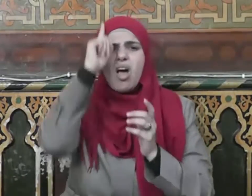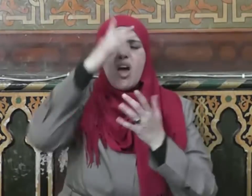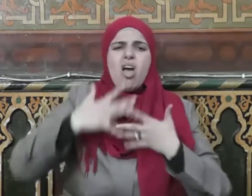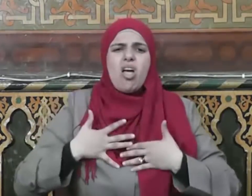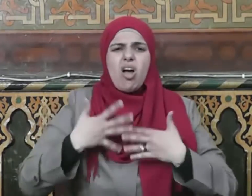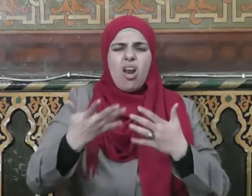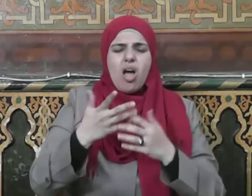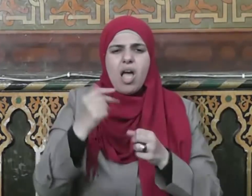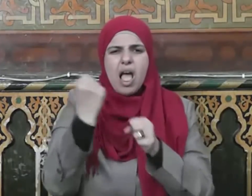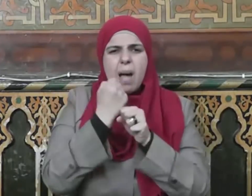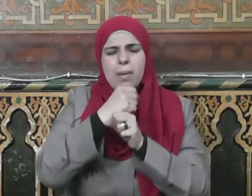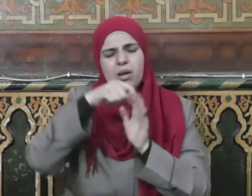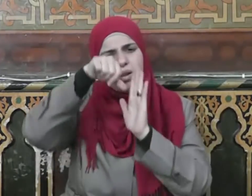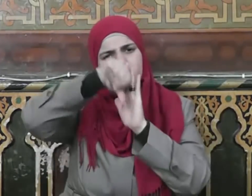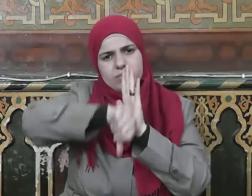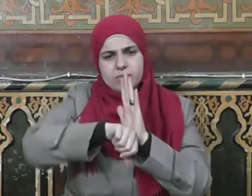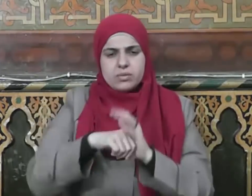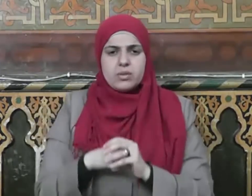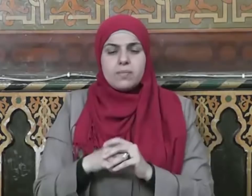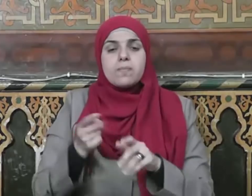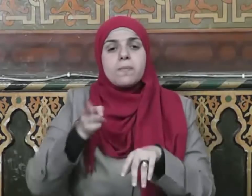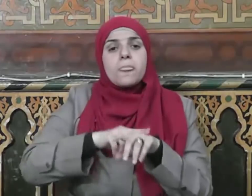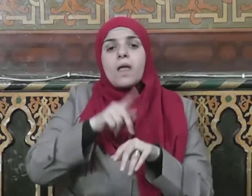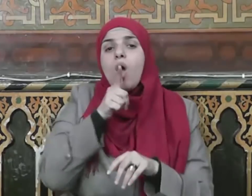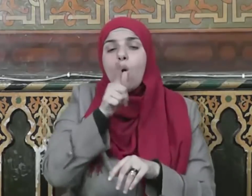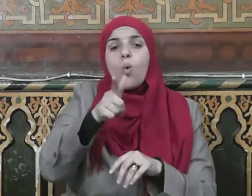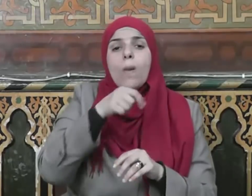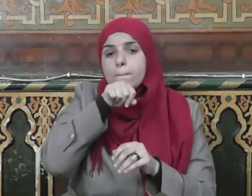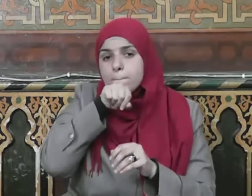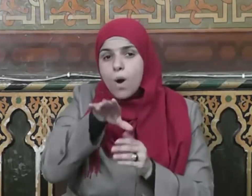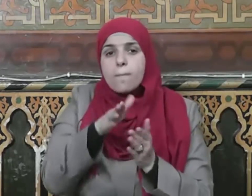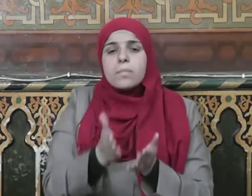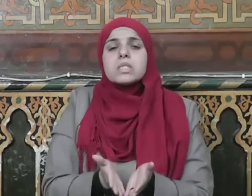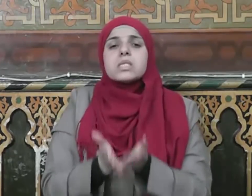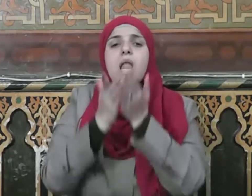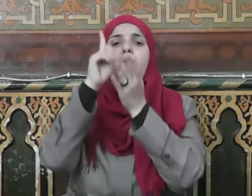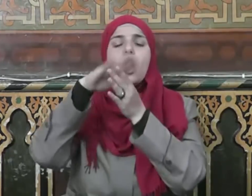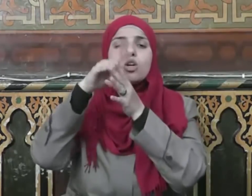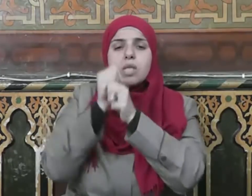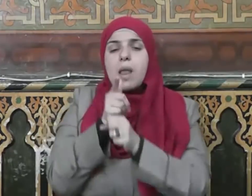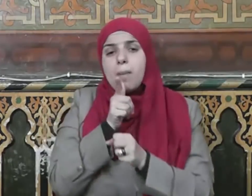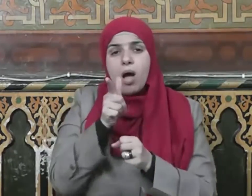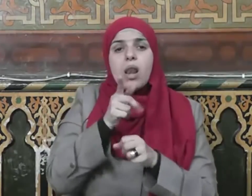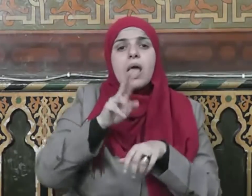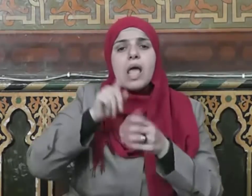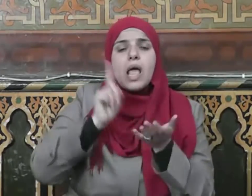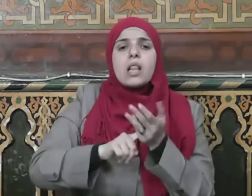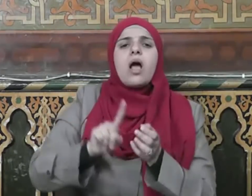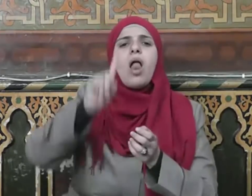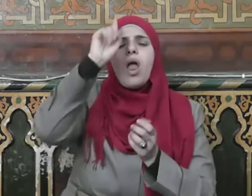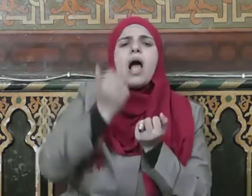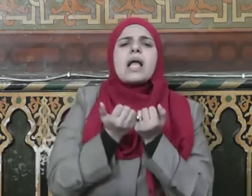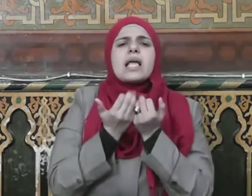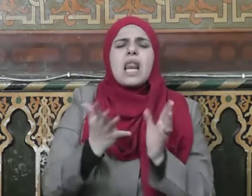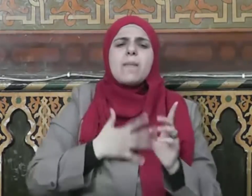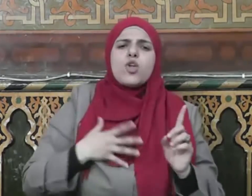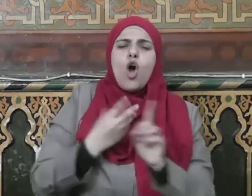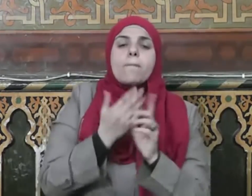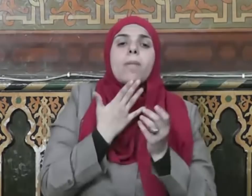سفسافها. ويقول صلى الله عليه وسلم: إن الله كريم يحب الكرم